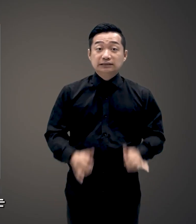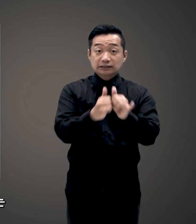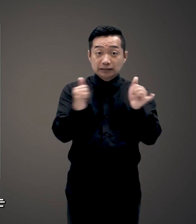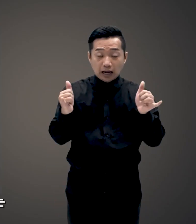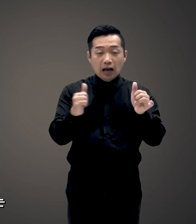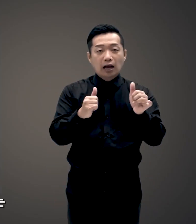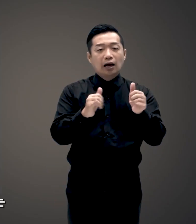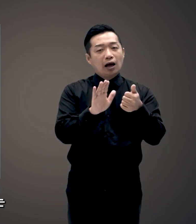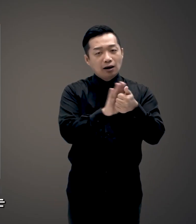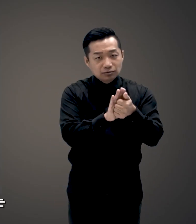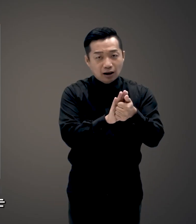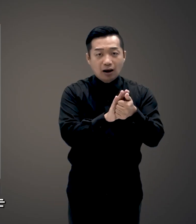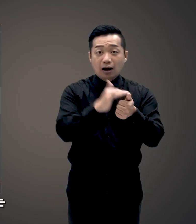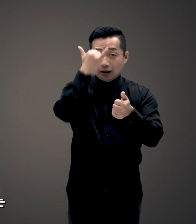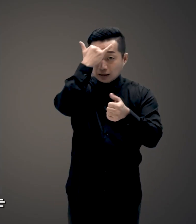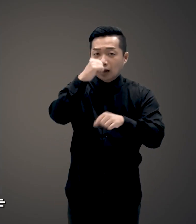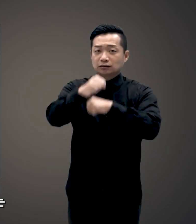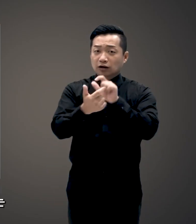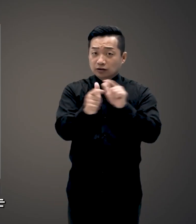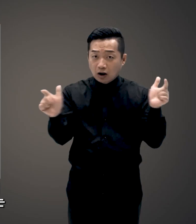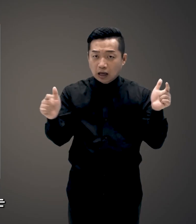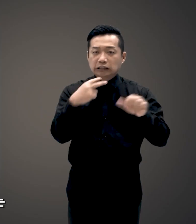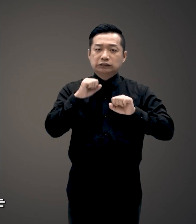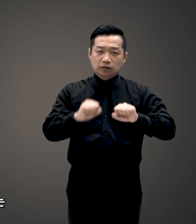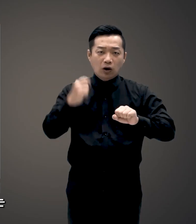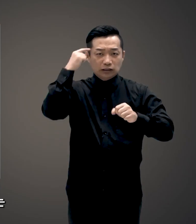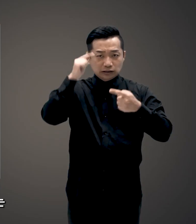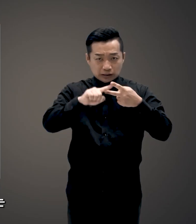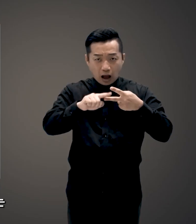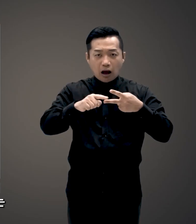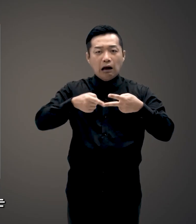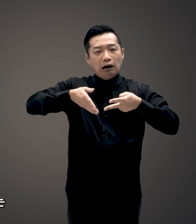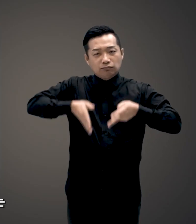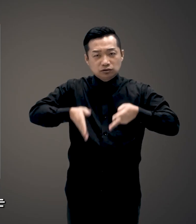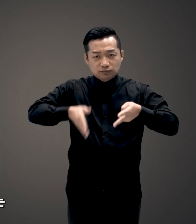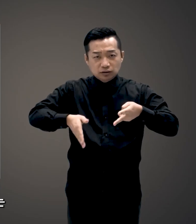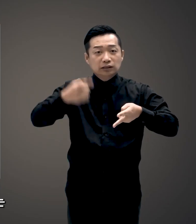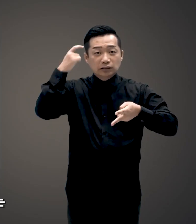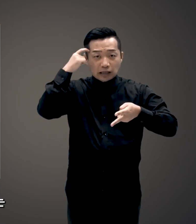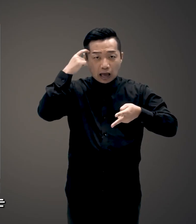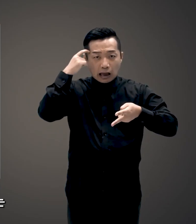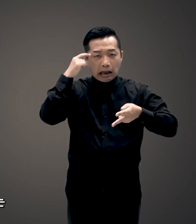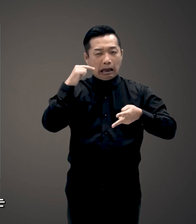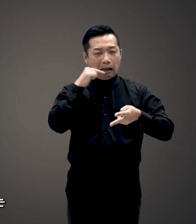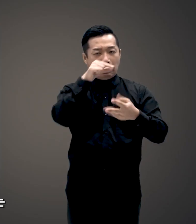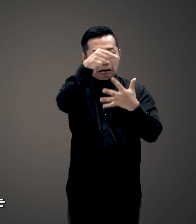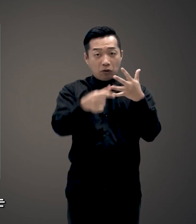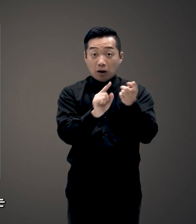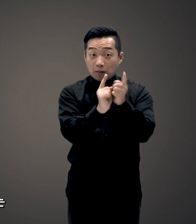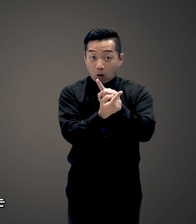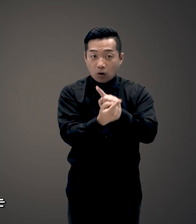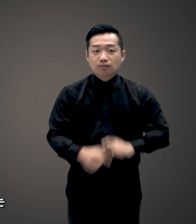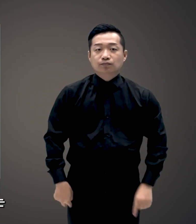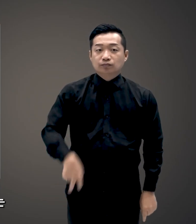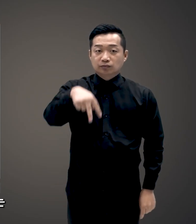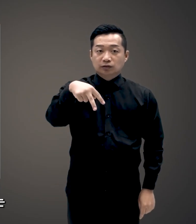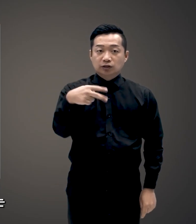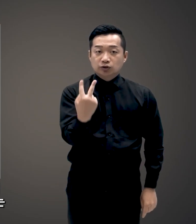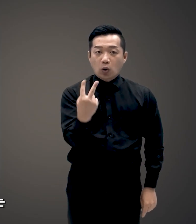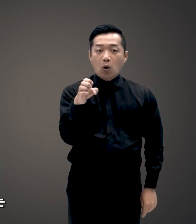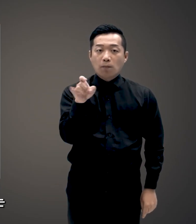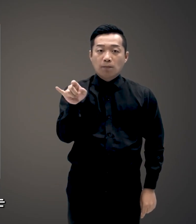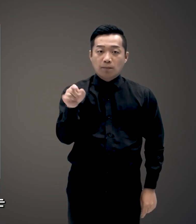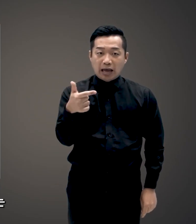인간의 호의와 자유를 적나라한 생존 의지나 번식 의지의 고약한 목록으로 대체하는 것이 쇼펜하우어로